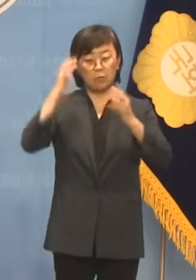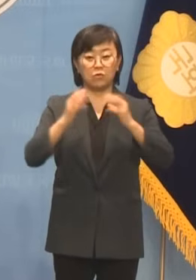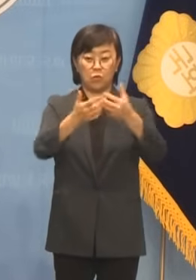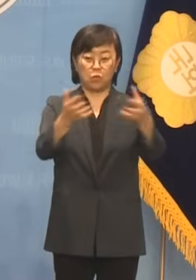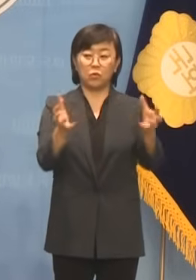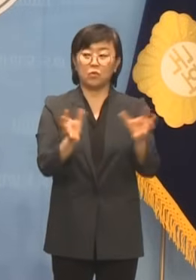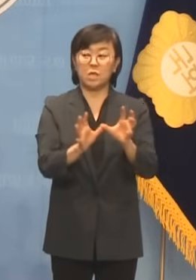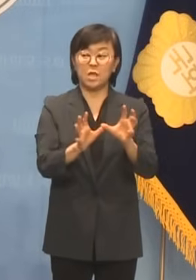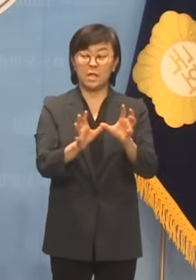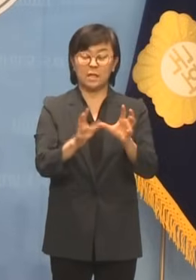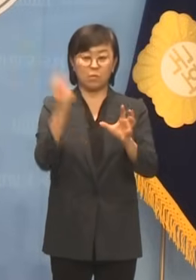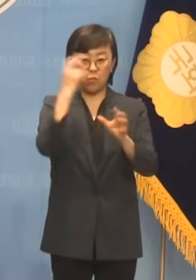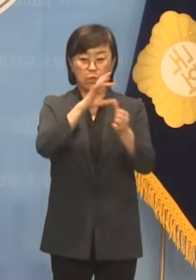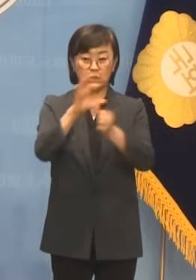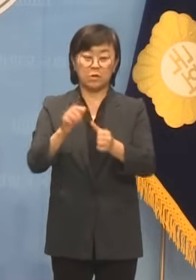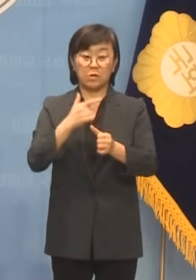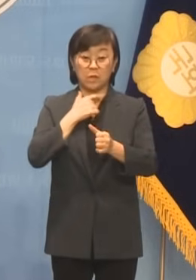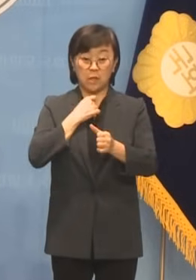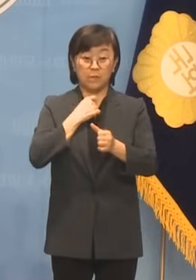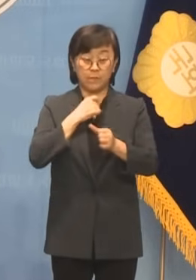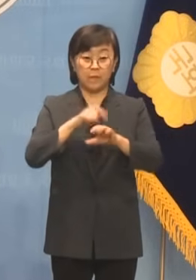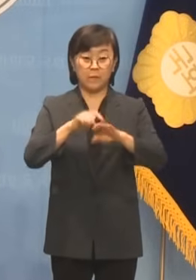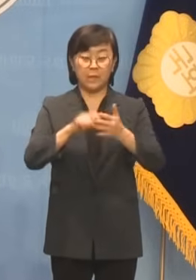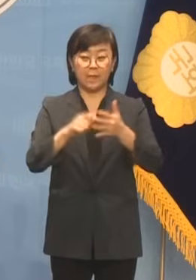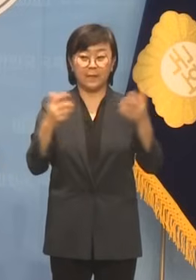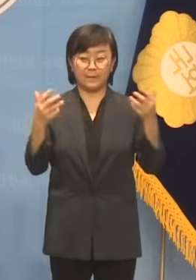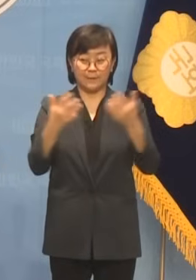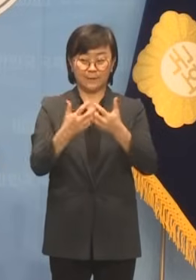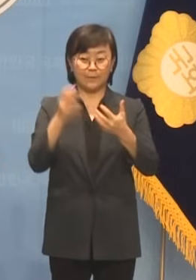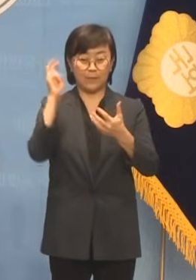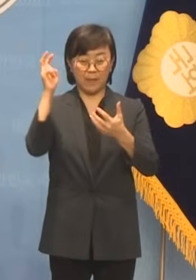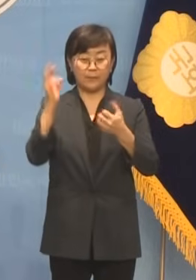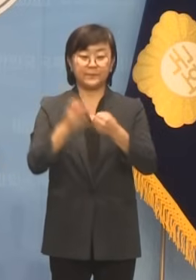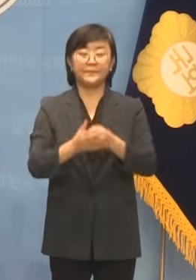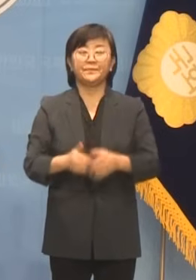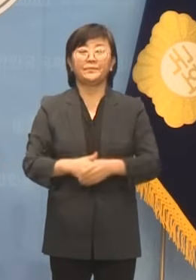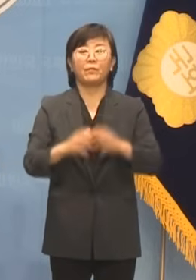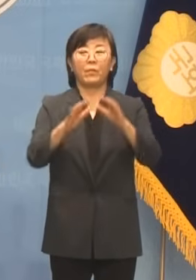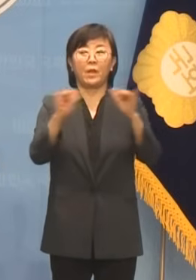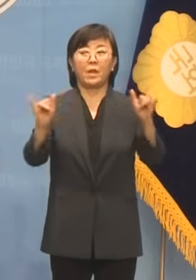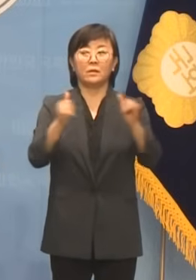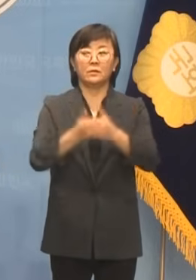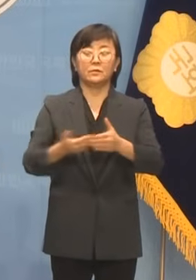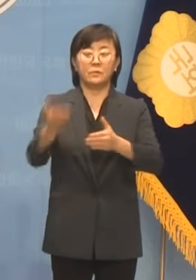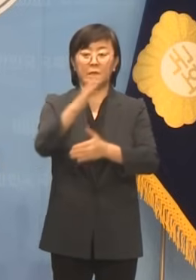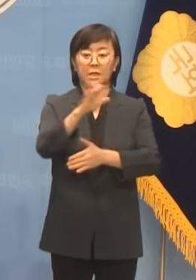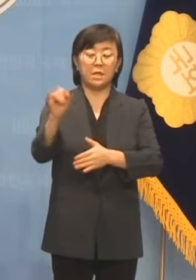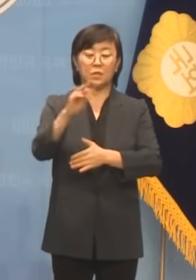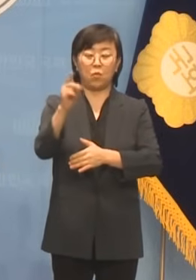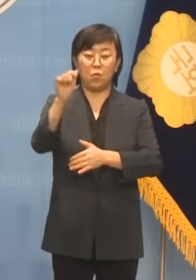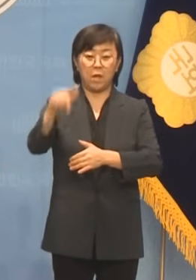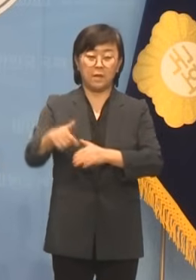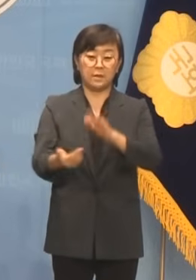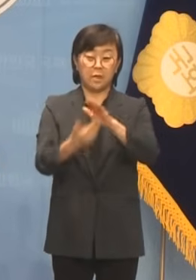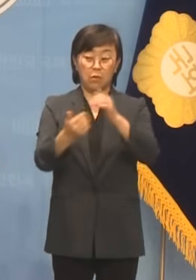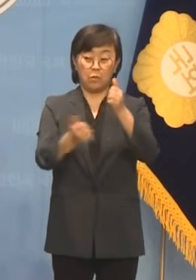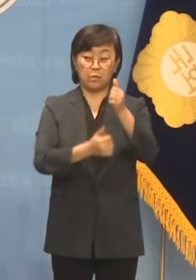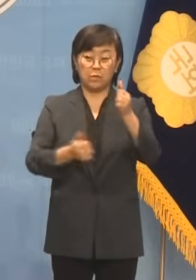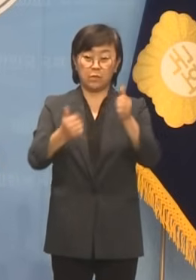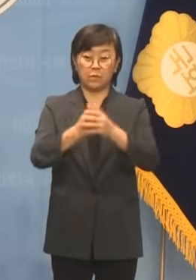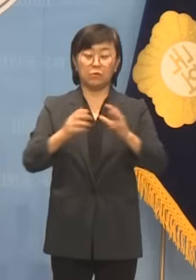공동체를 지켜주기를 바라는 마음이 가득하실 겁니다. 저는 우리 국민들께 우리 이동학 전